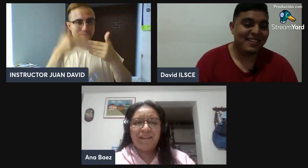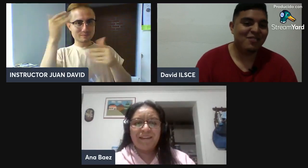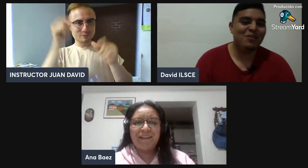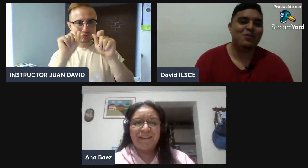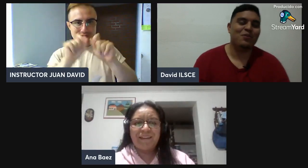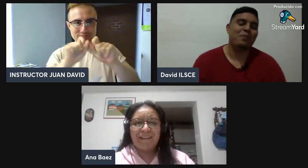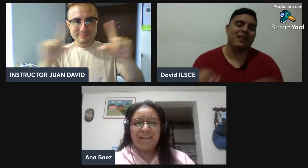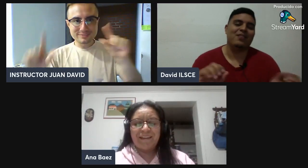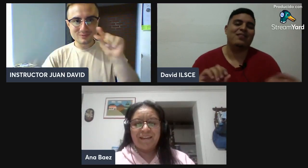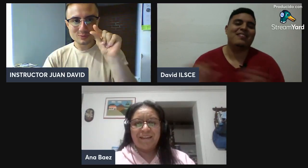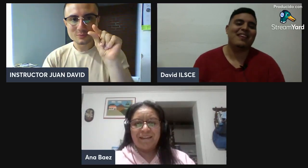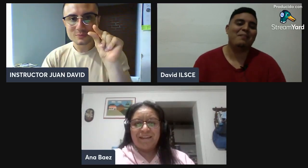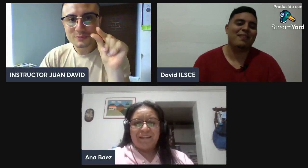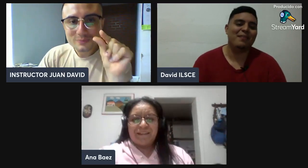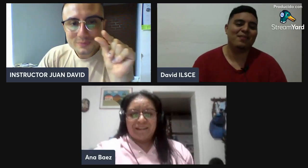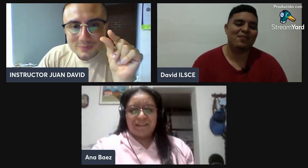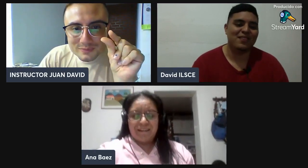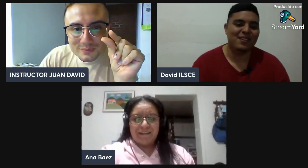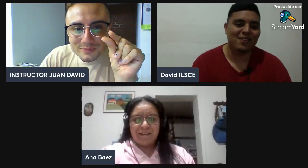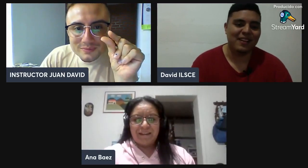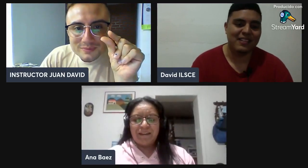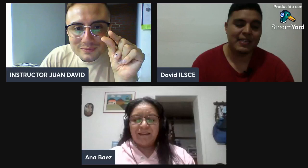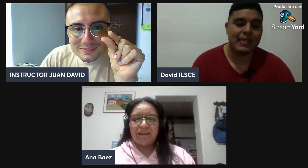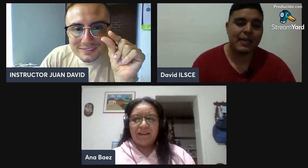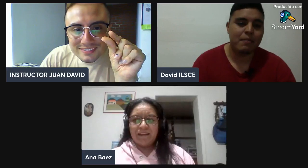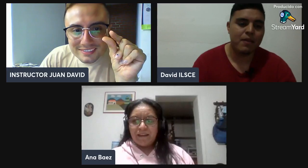Listo, súper. Entonces, empecemos contigo. Dale, ya te amplío.